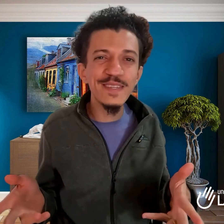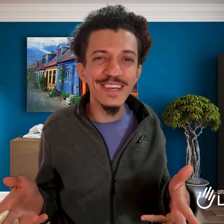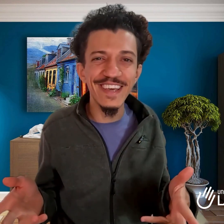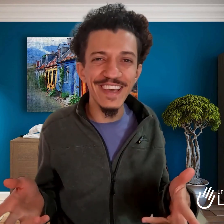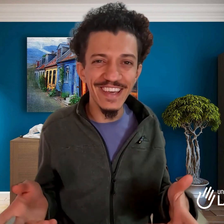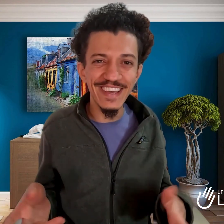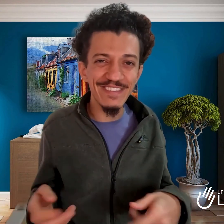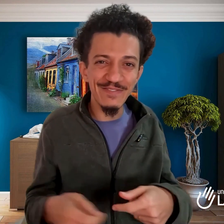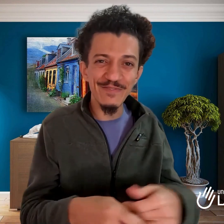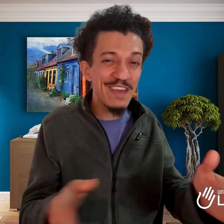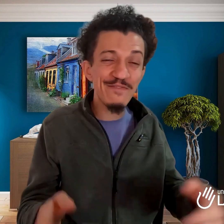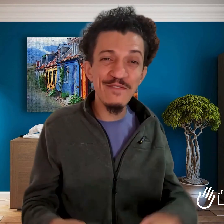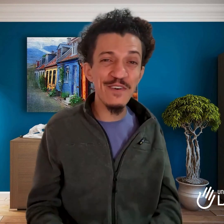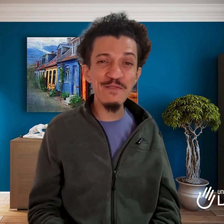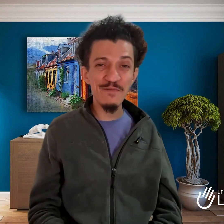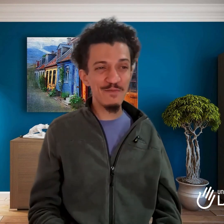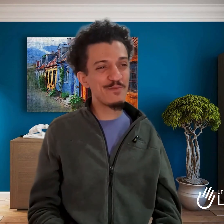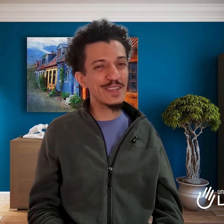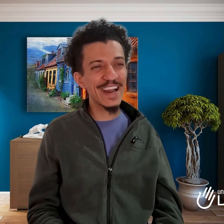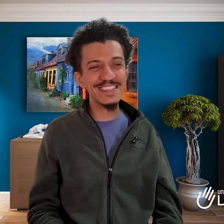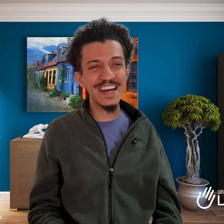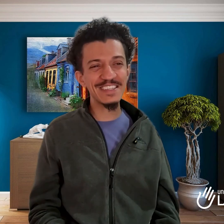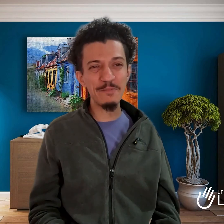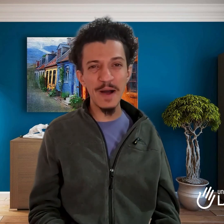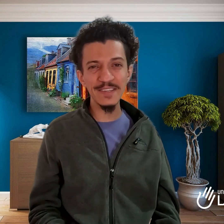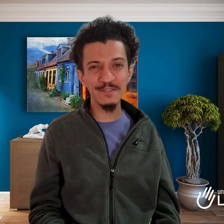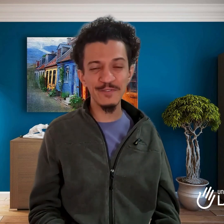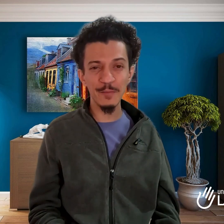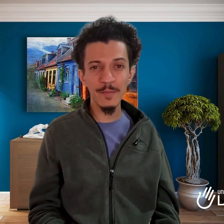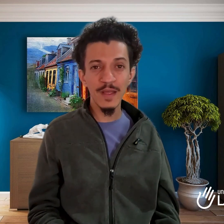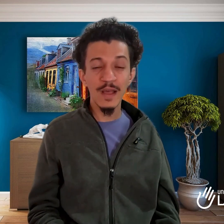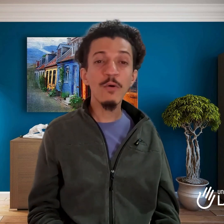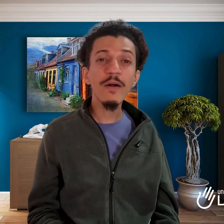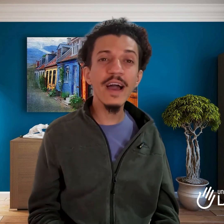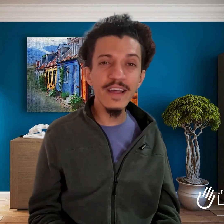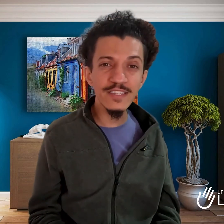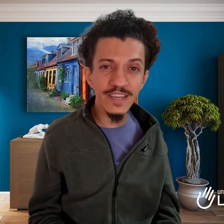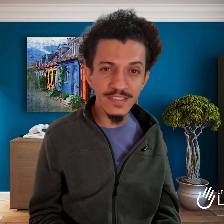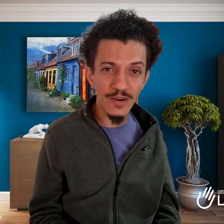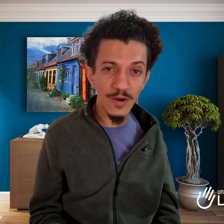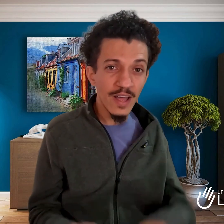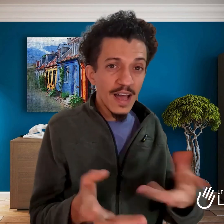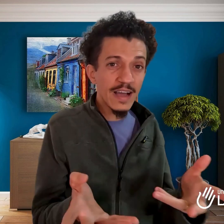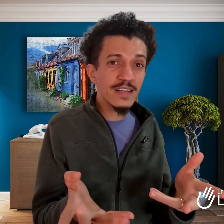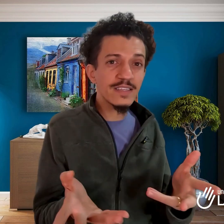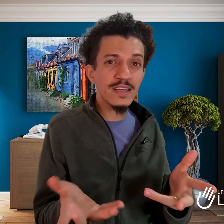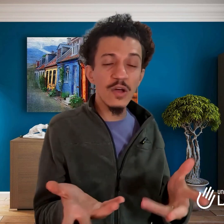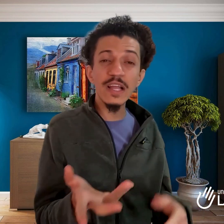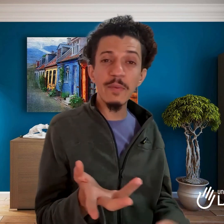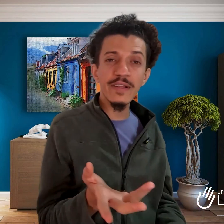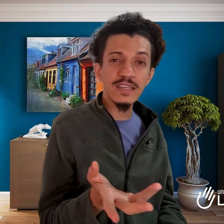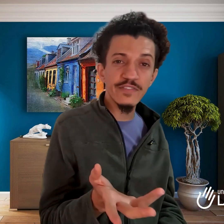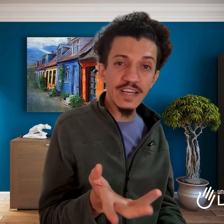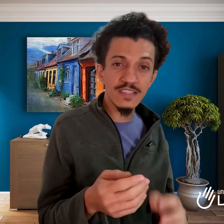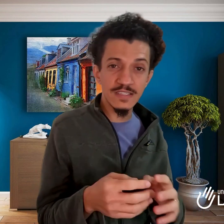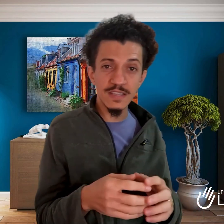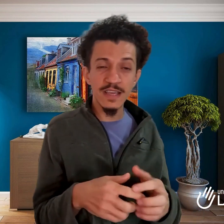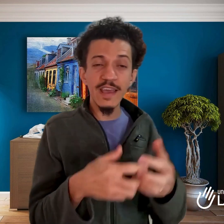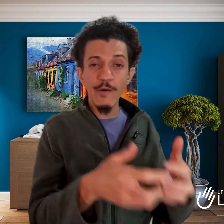aqui? E, enfim, foi muito engraçado essa parte do filme. Qual que é a grande questão? A grande questão é que, na maioria das vezes, quem é ouvinte